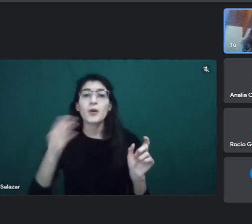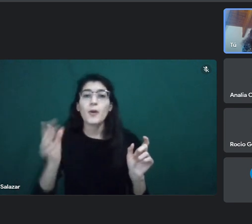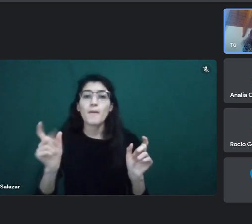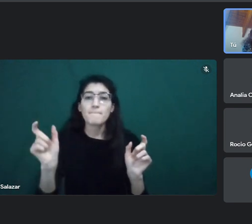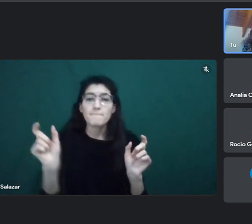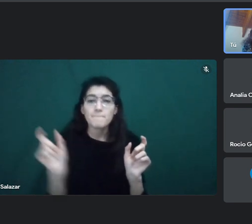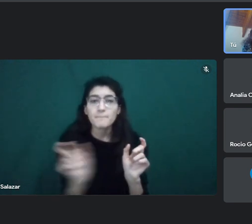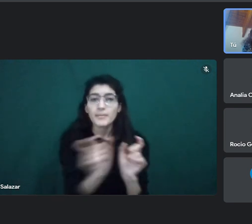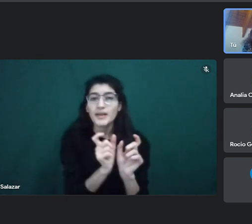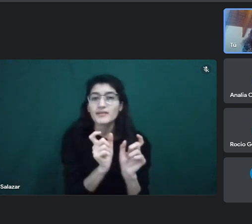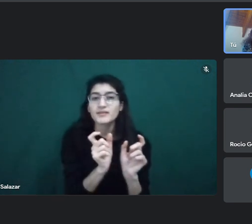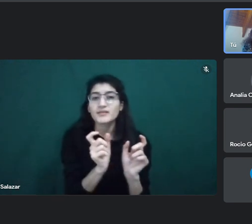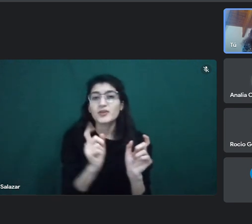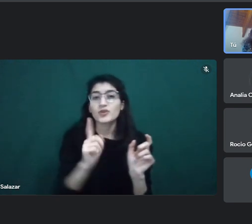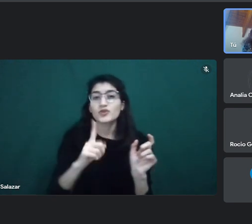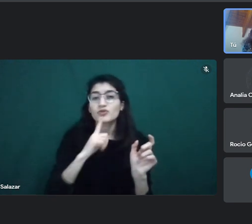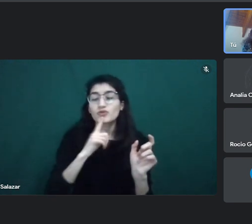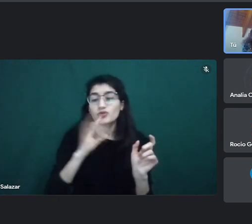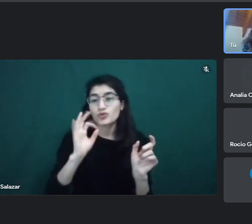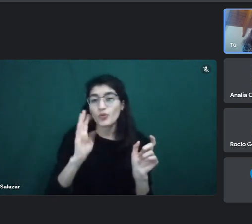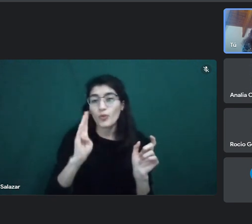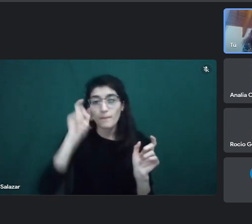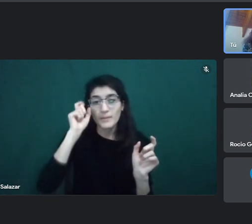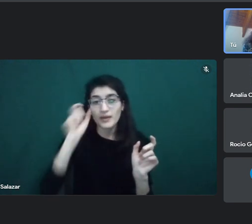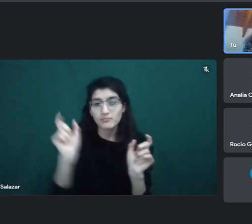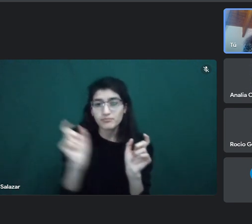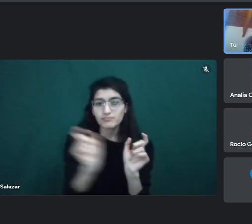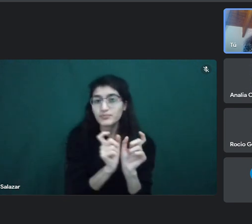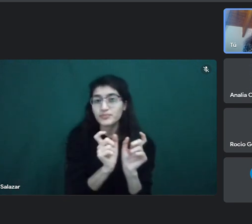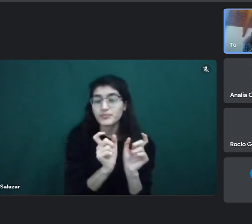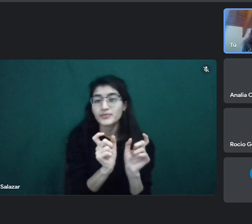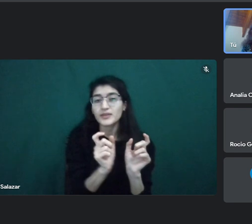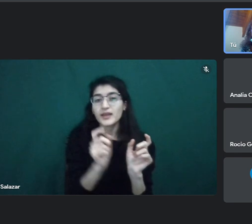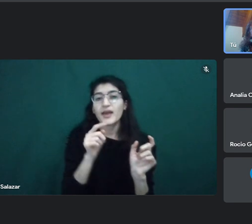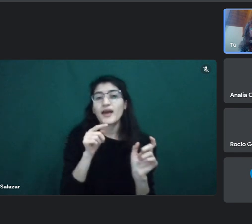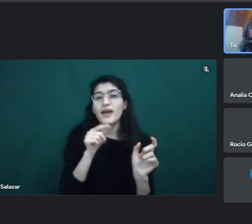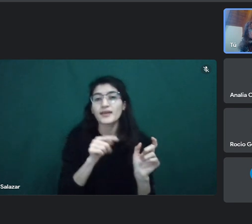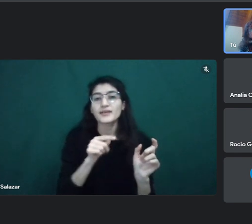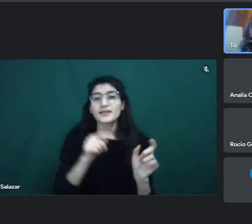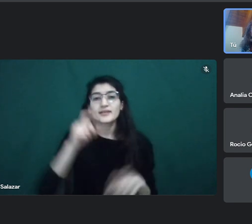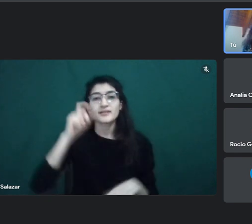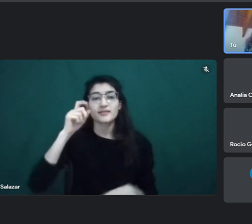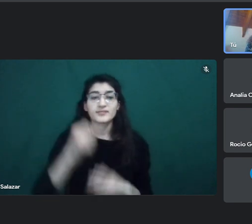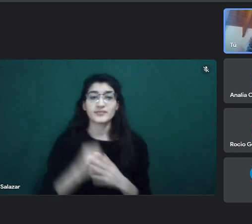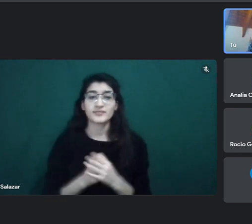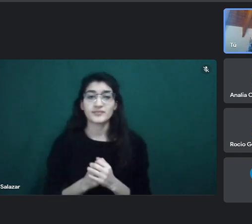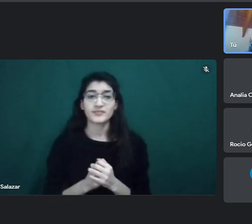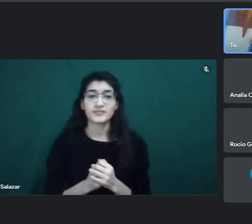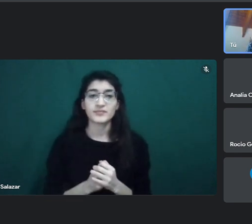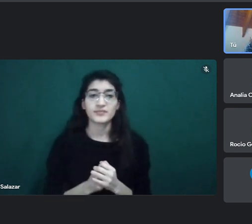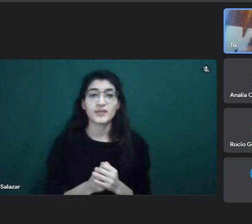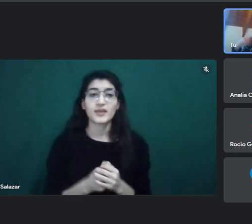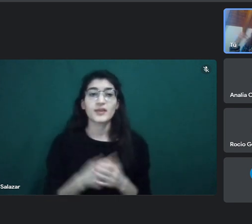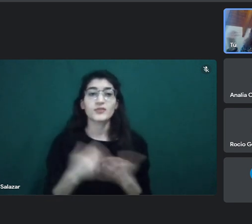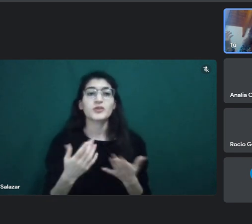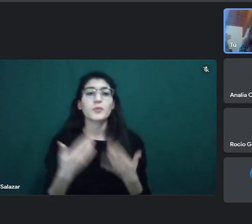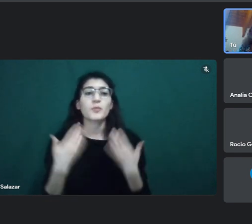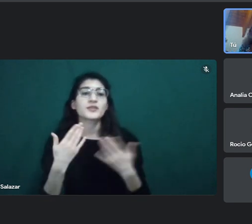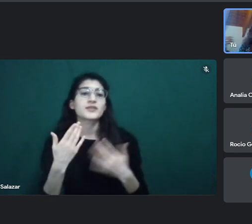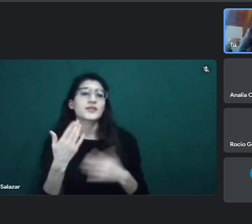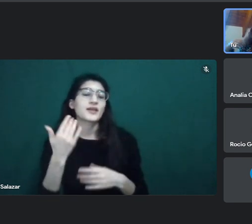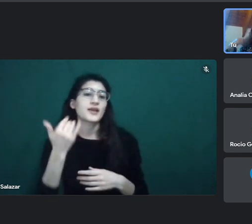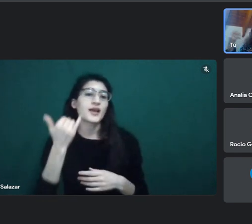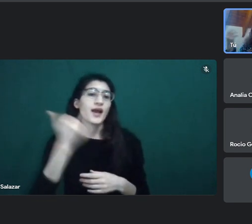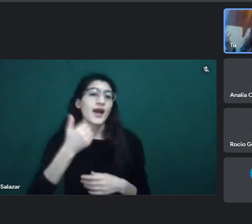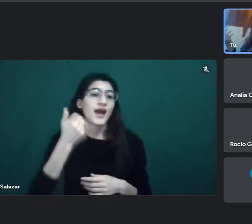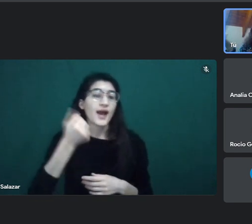existir. Entonces, si está en presente, es I. Si está en pasado, es hubo. Si está en futuro, es